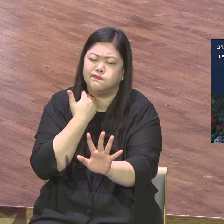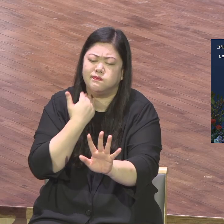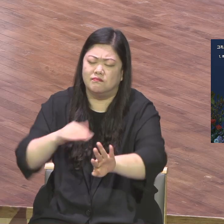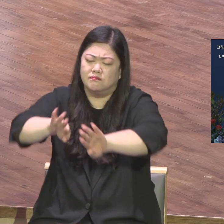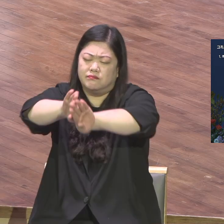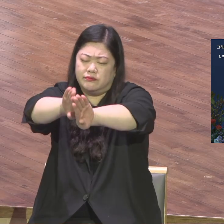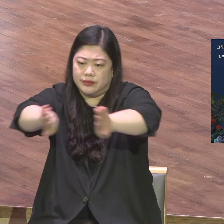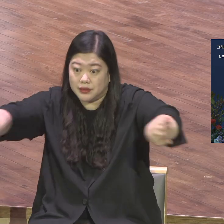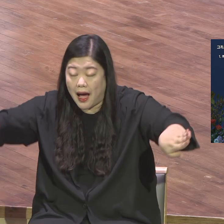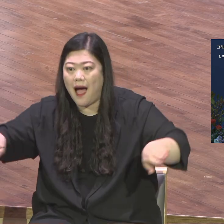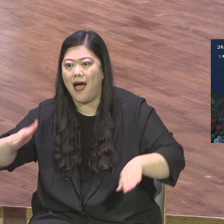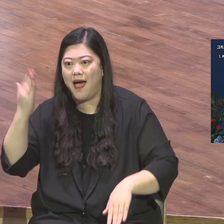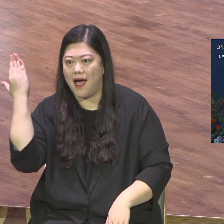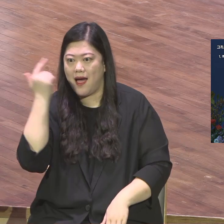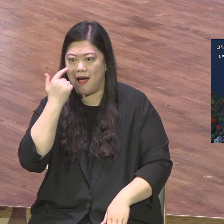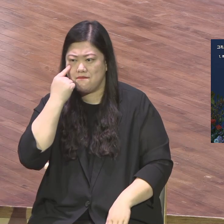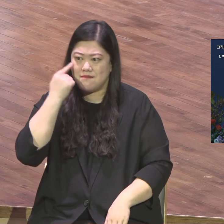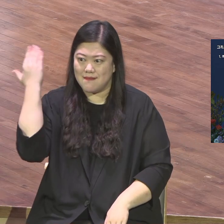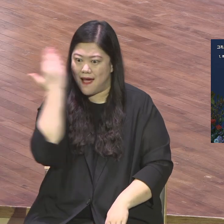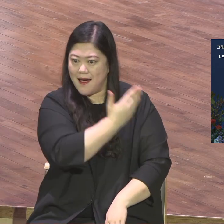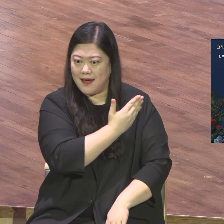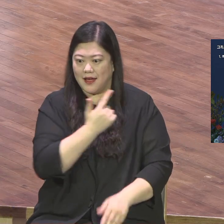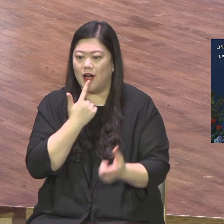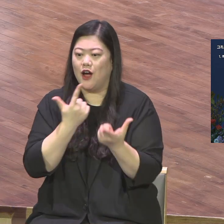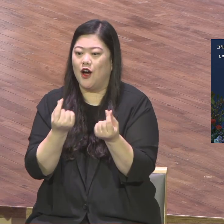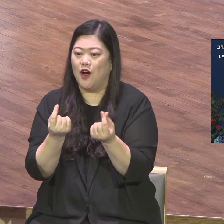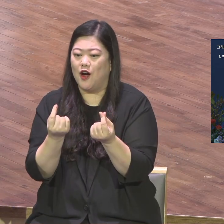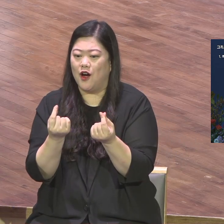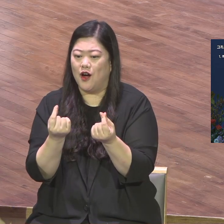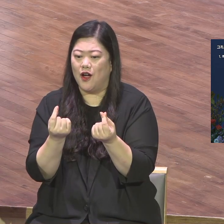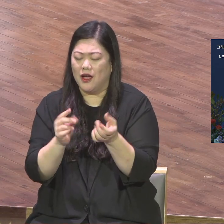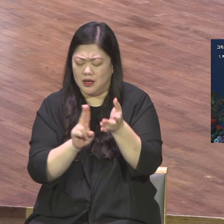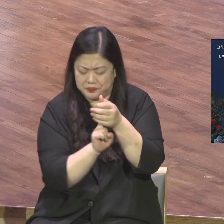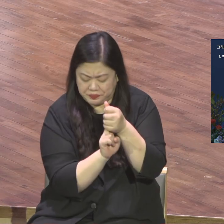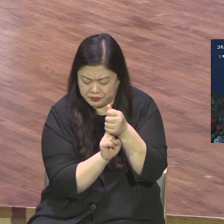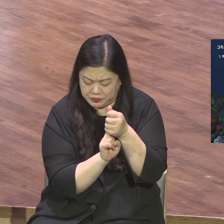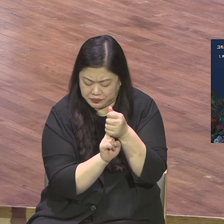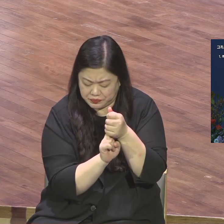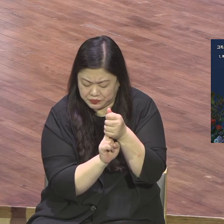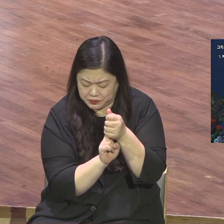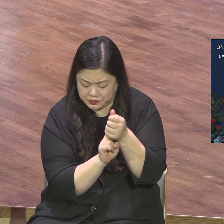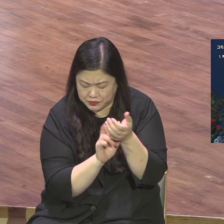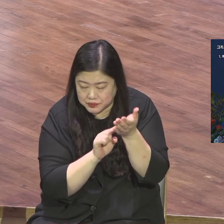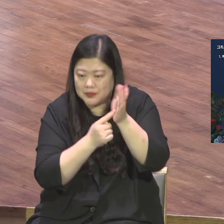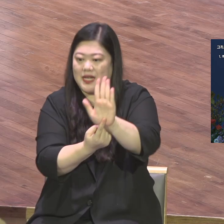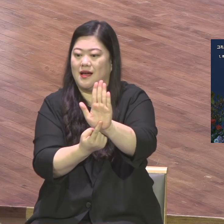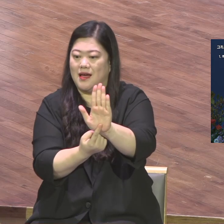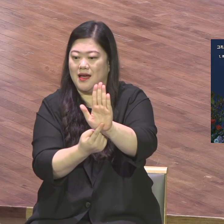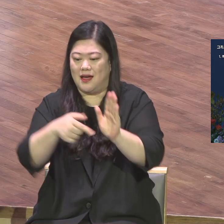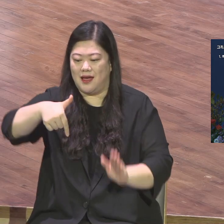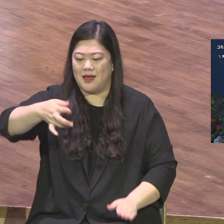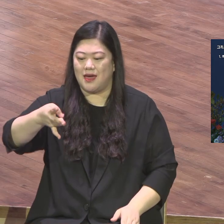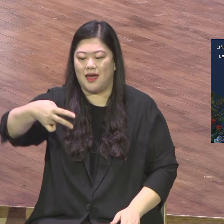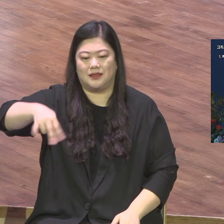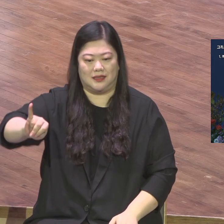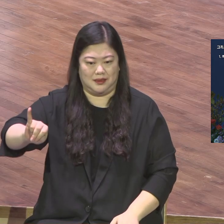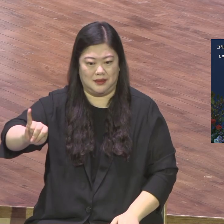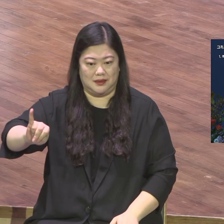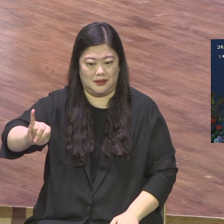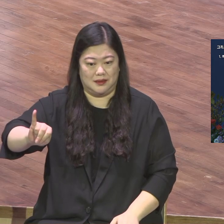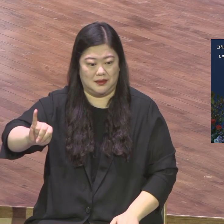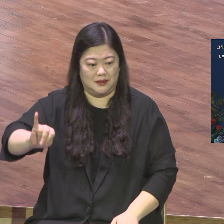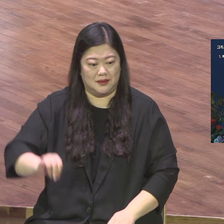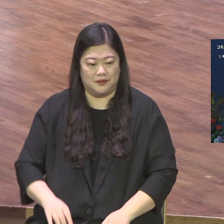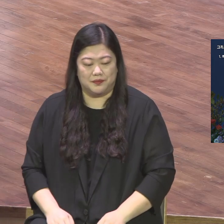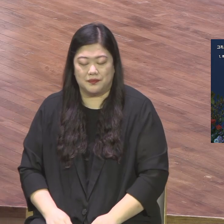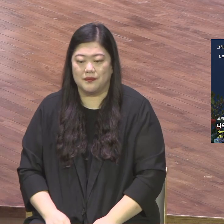그 개념이에요. 전에는 감추어 있었는데 드러나지 않은데 보여준다. 로마서 16장 25절로 26절에도